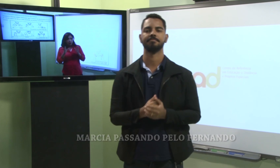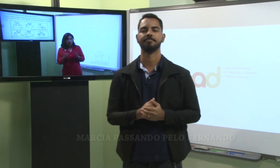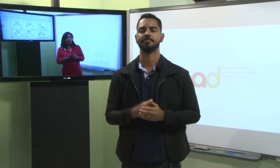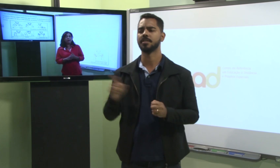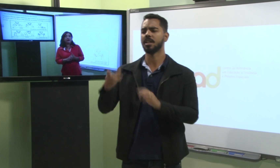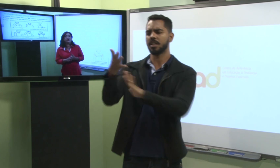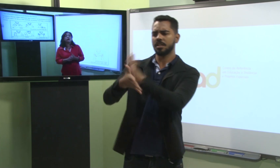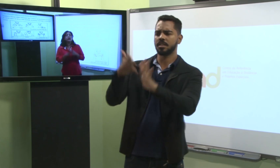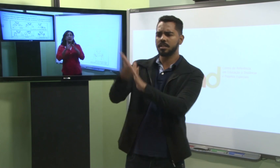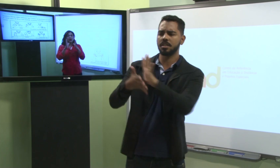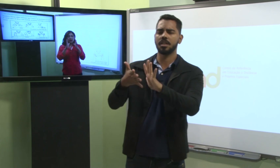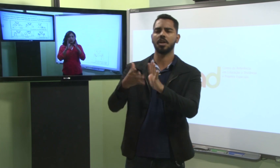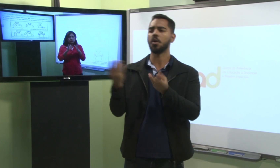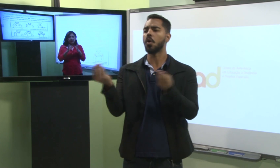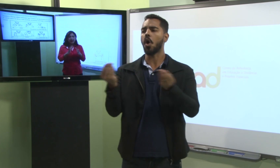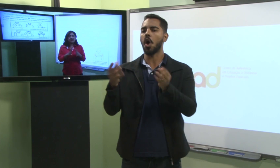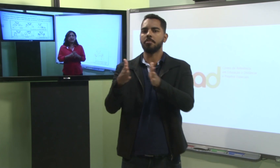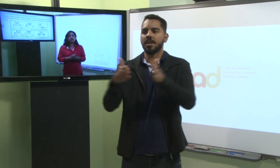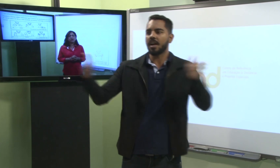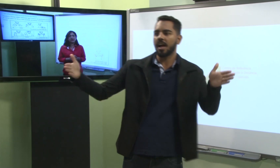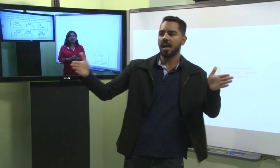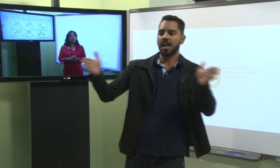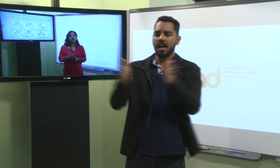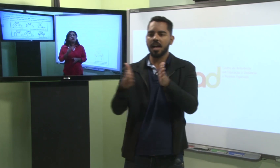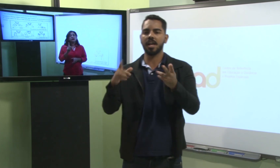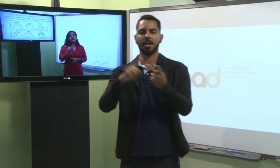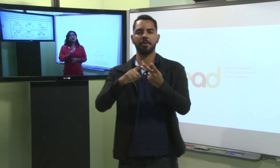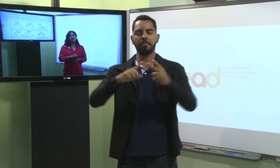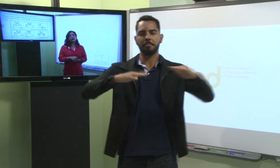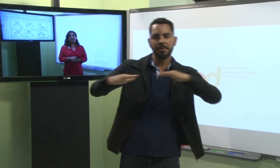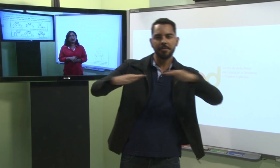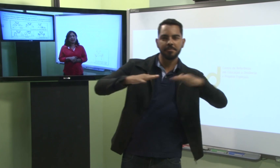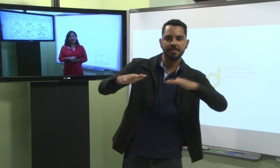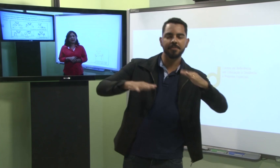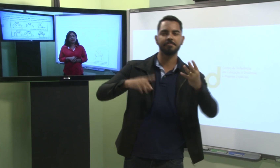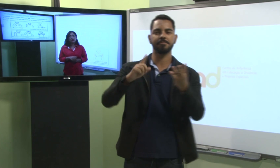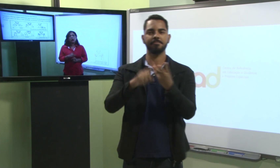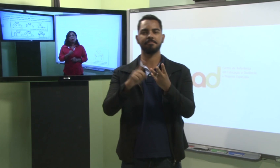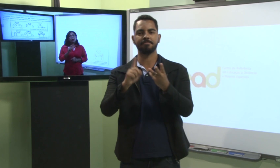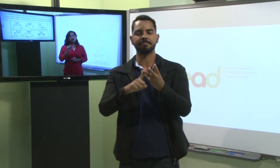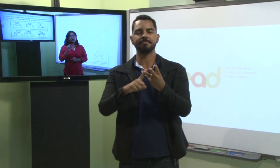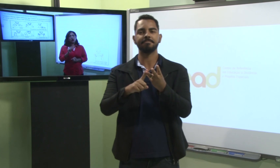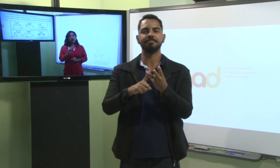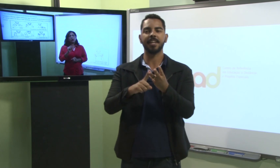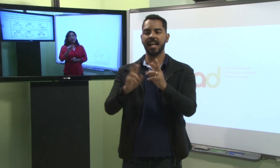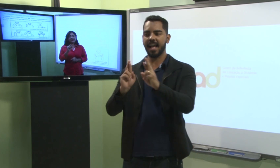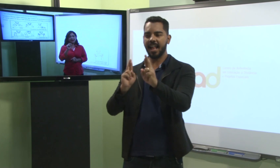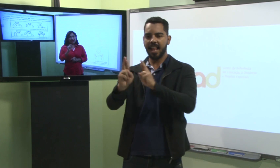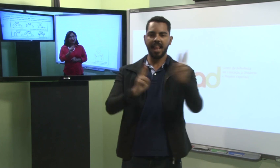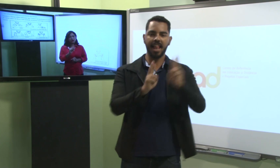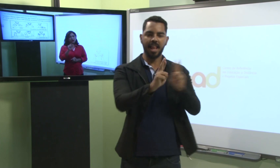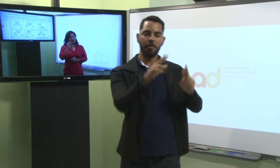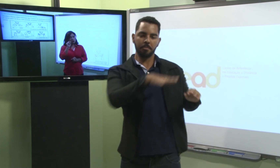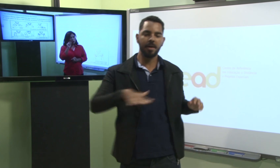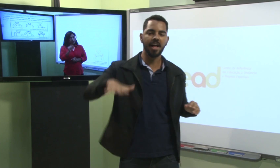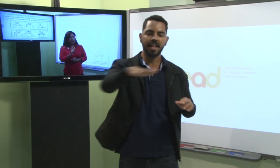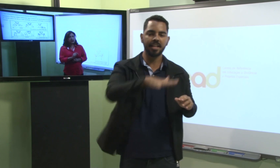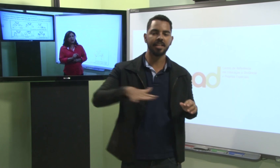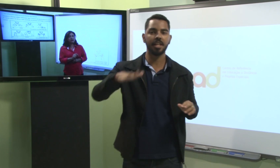o movimento e sua relação espacial são fundamentais, pois tornam mais claros